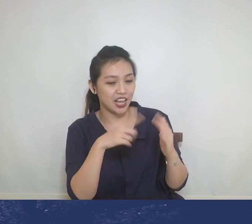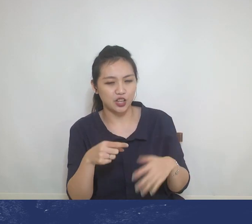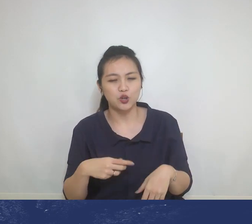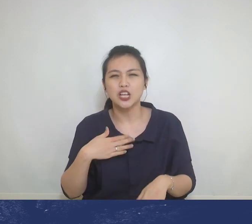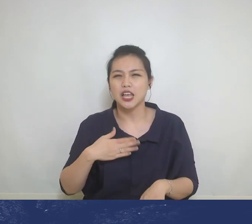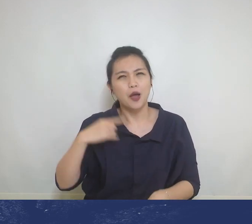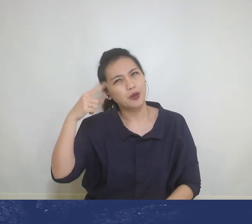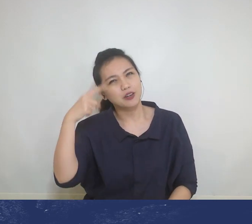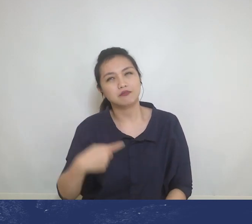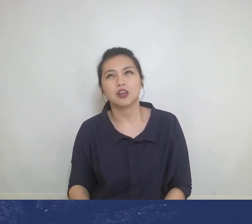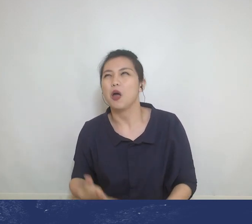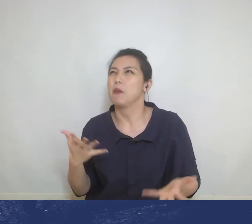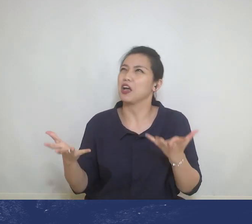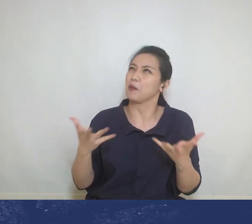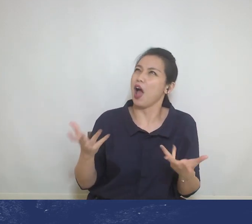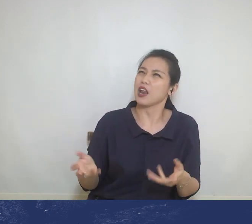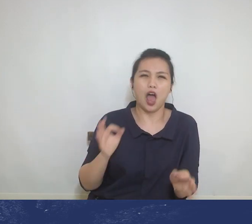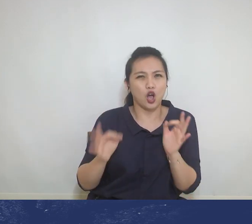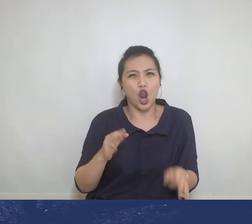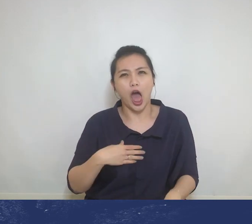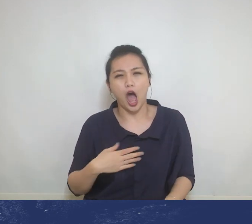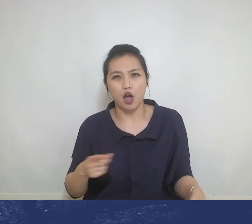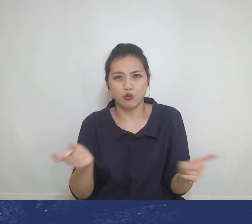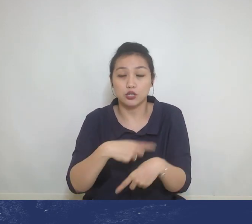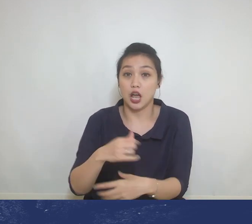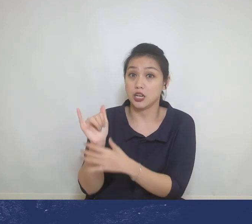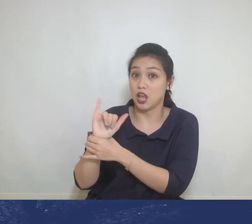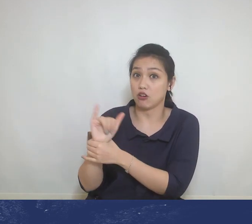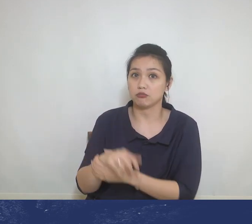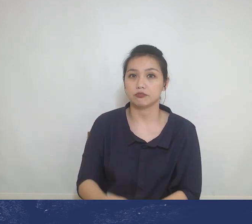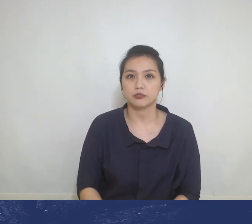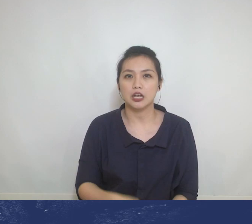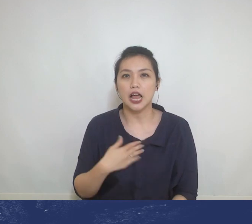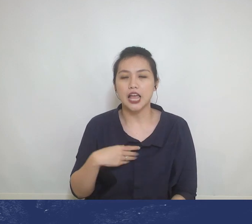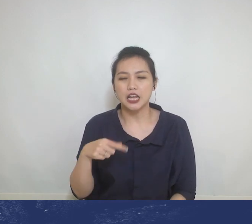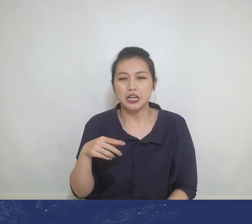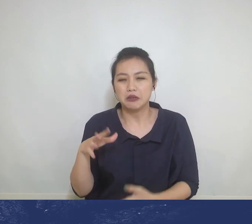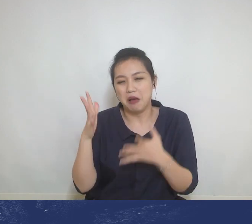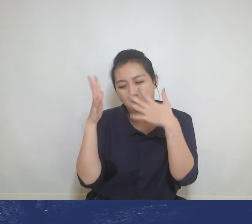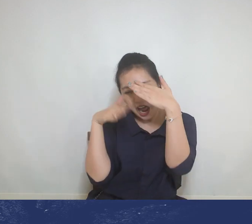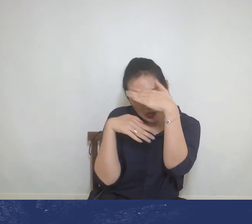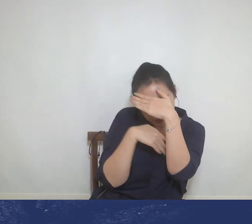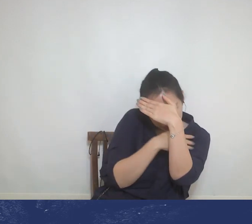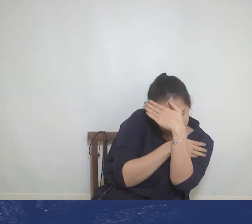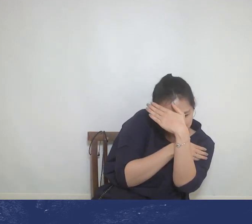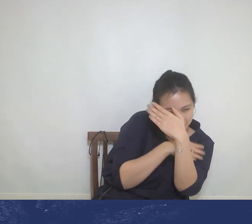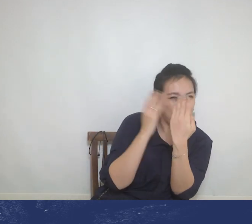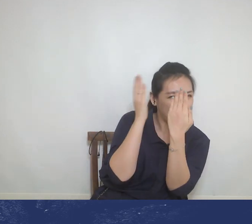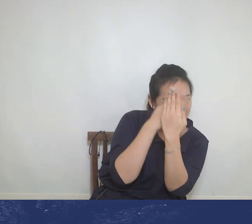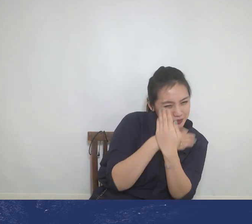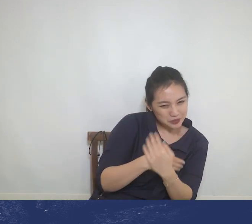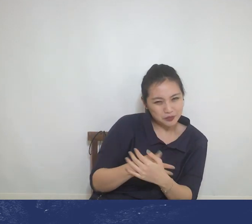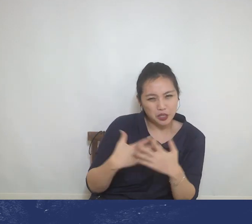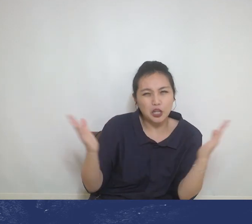tuh, gimana kalau aku yang di posisinya Yakub waktu itu ya. Saya ini orangnya agak minderan kayak gitu, dan orangnya